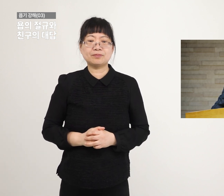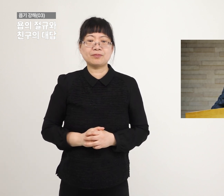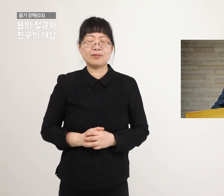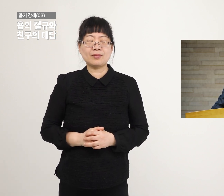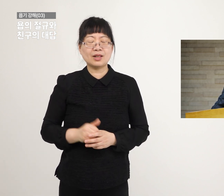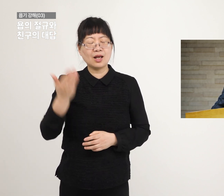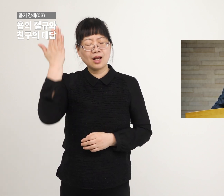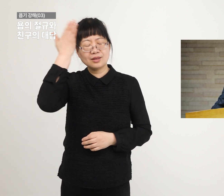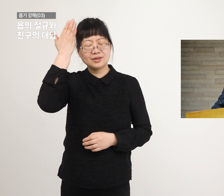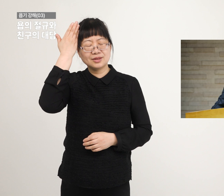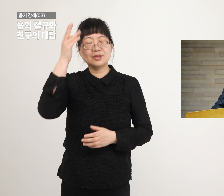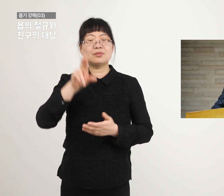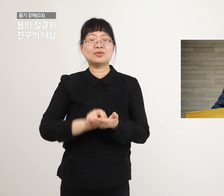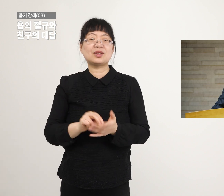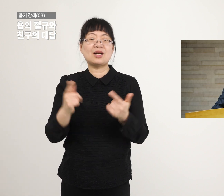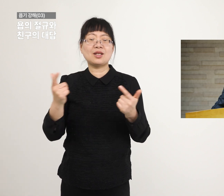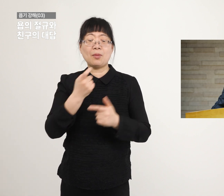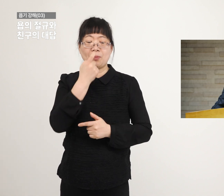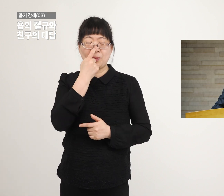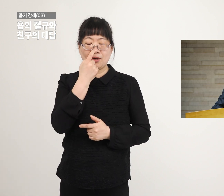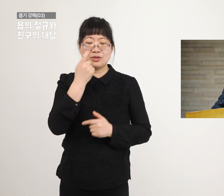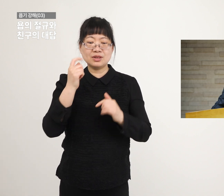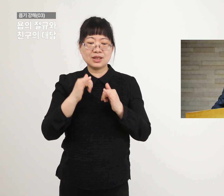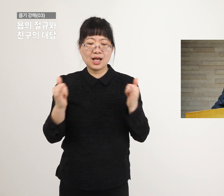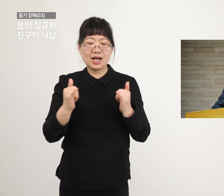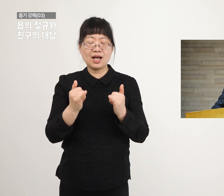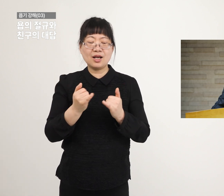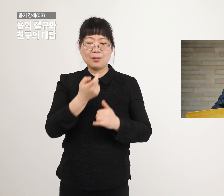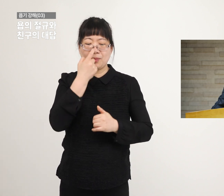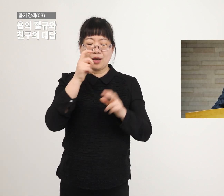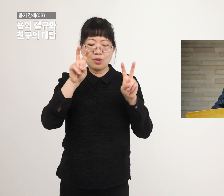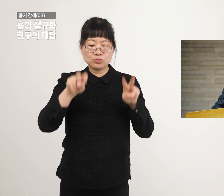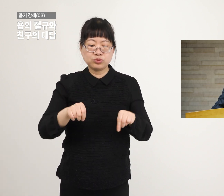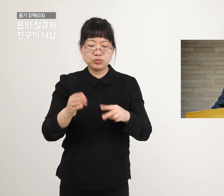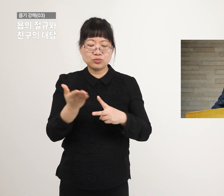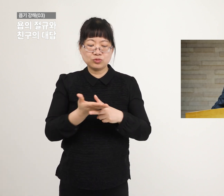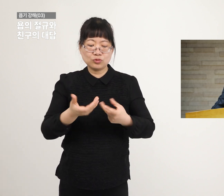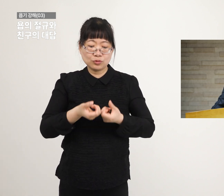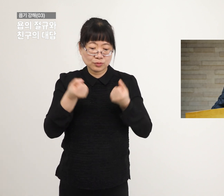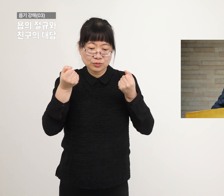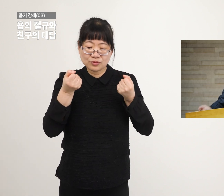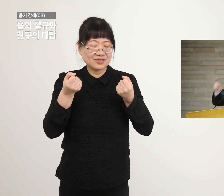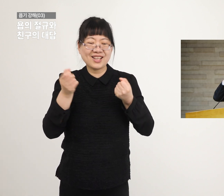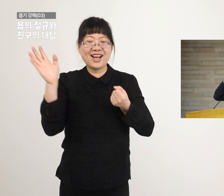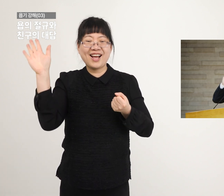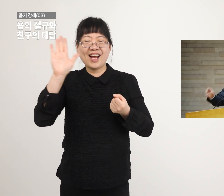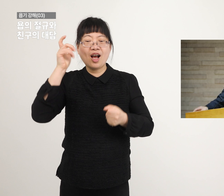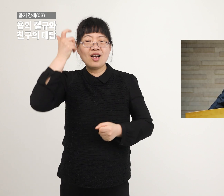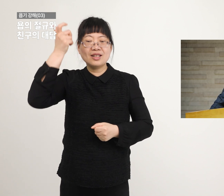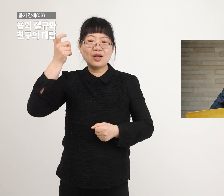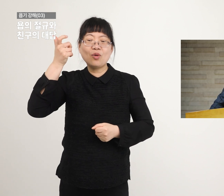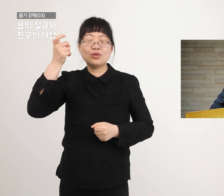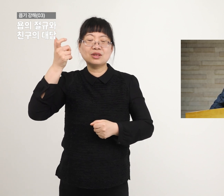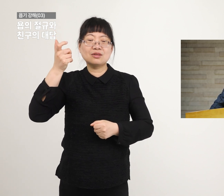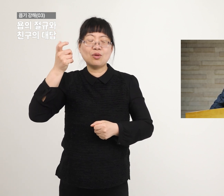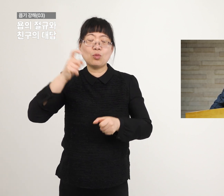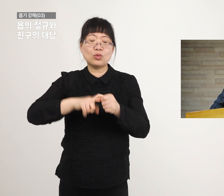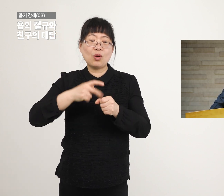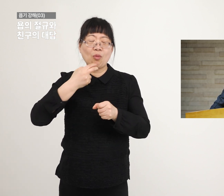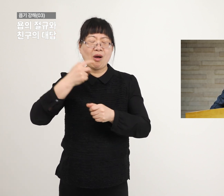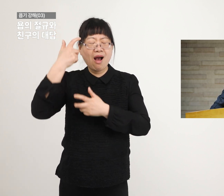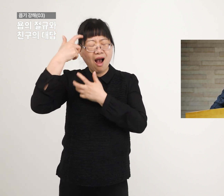학식의 문제가 아니에요. 배운 사람 못 배운 사람의 구분이 아니에요. 영적으로 맹목적이